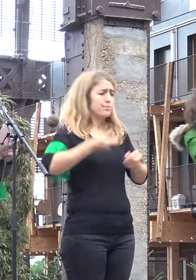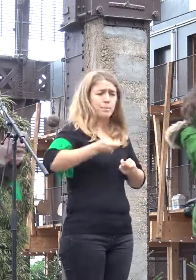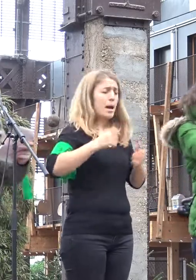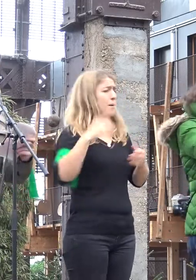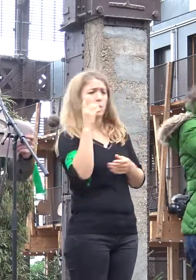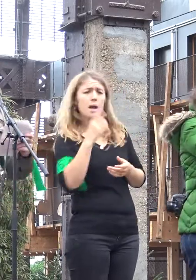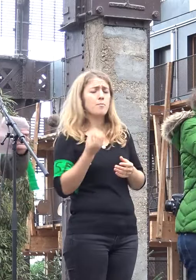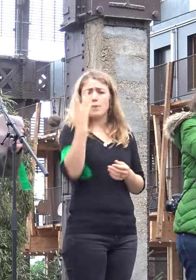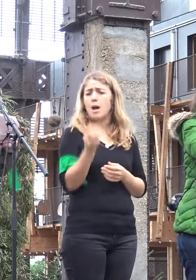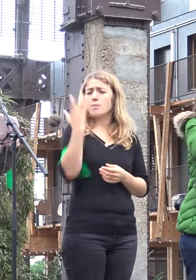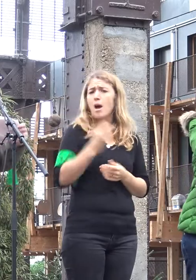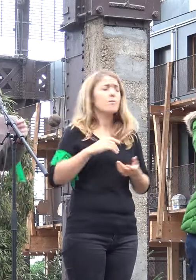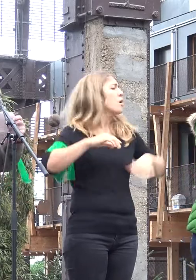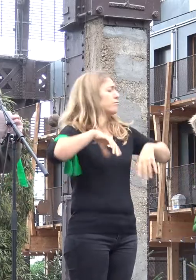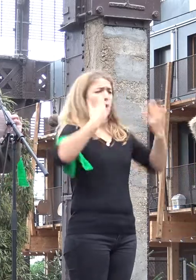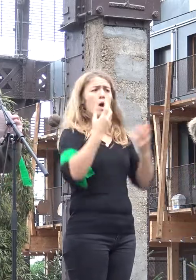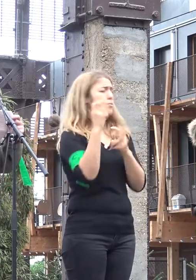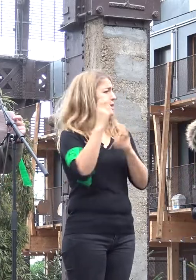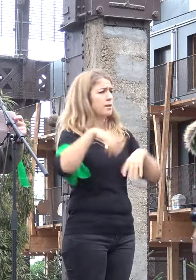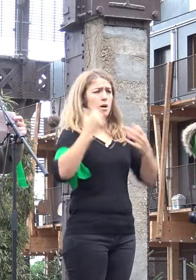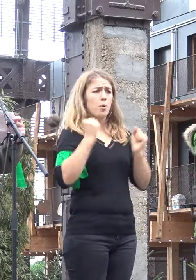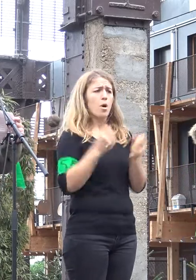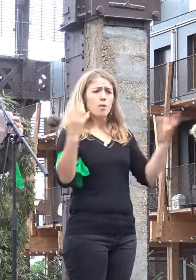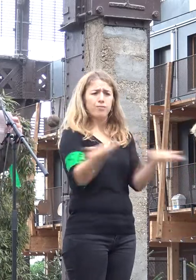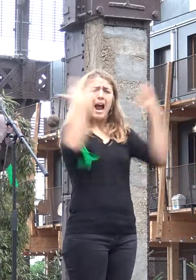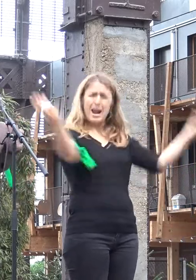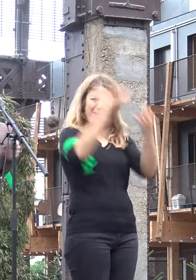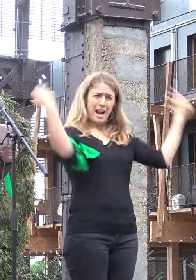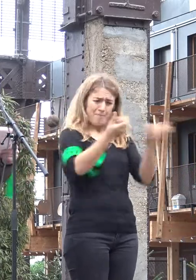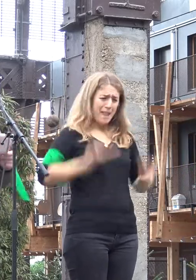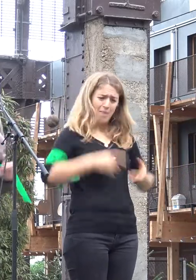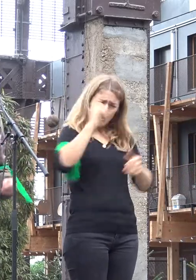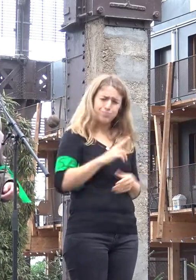vos téléphones, vous sortez tout ce qui peut faire du bruit et vous y allez, c'est maintenant.